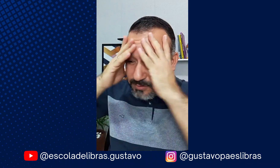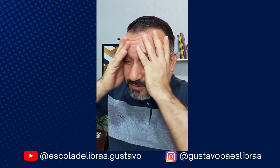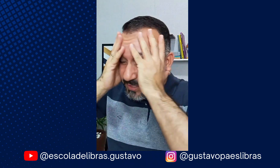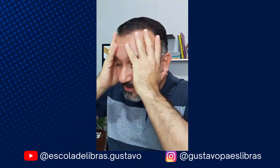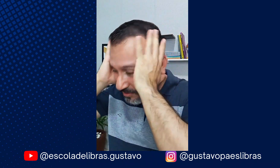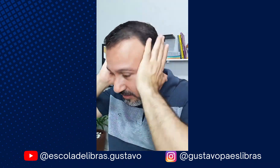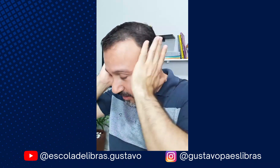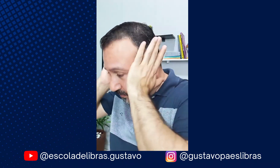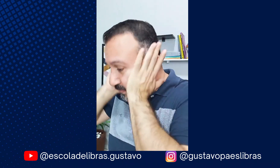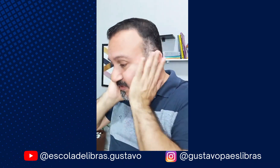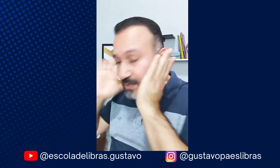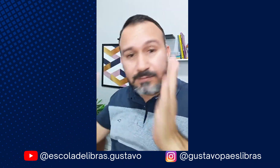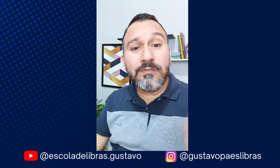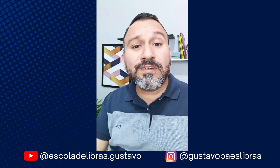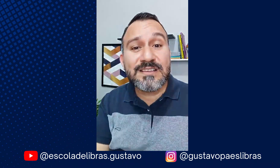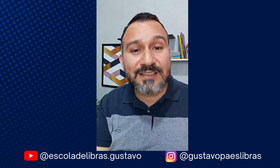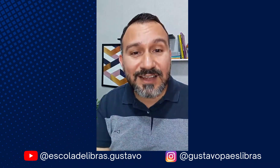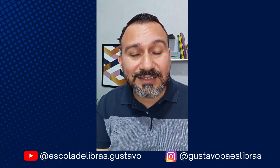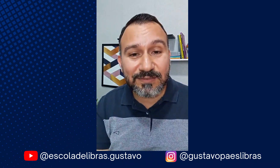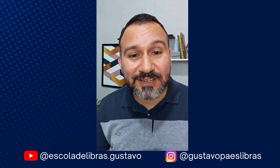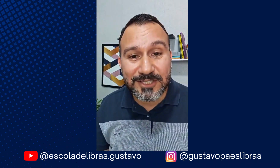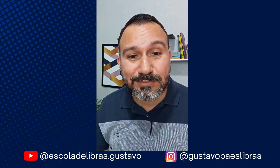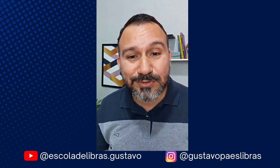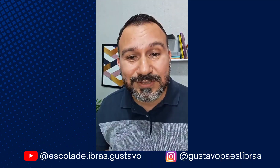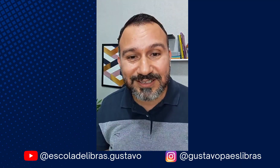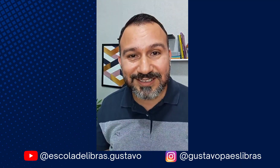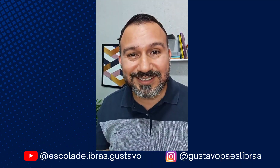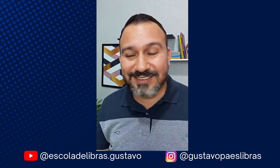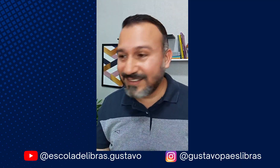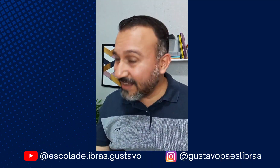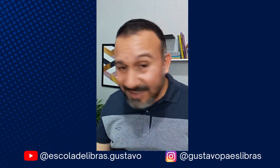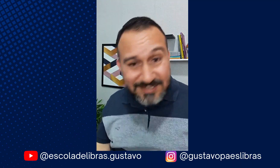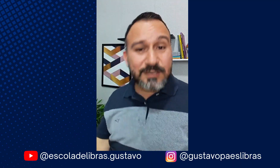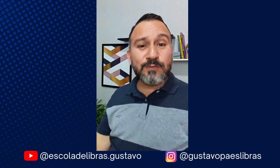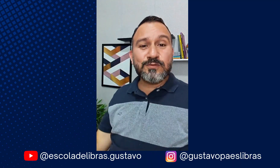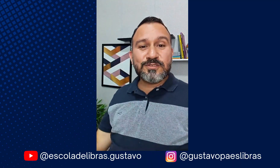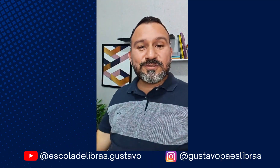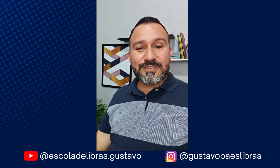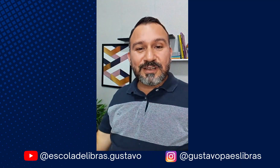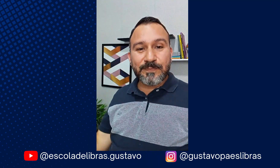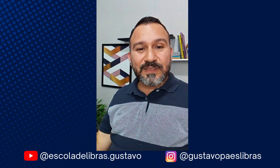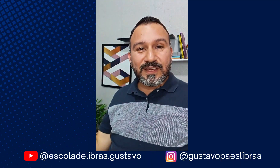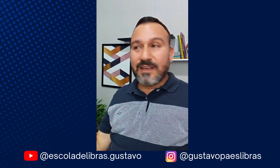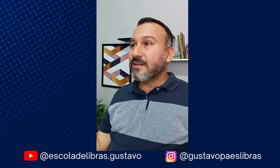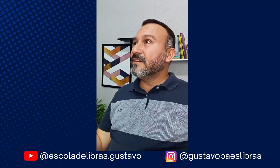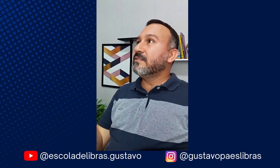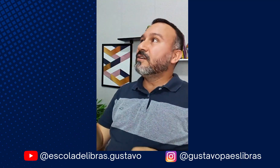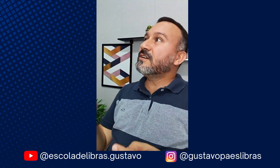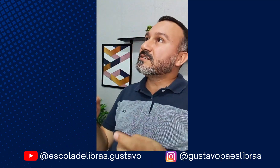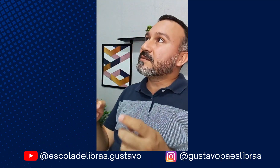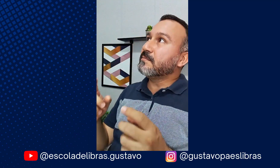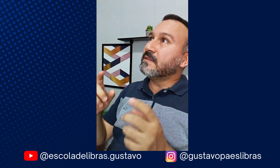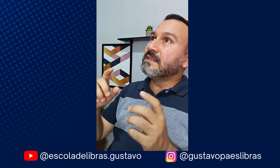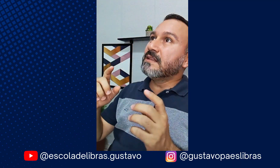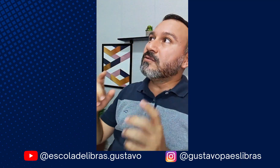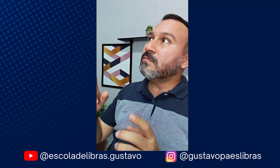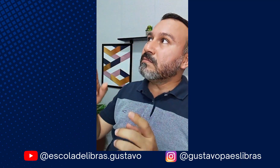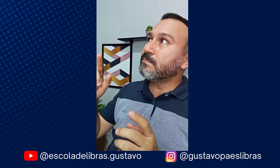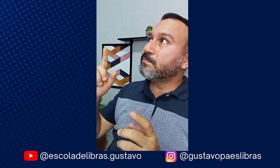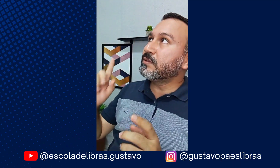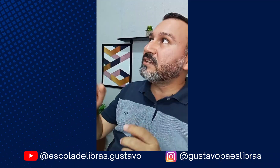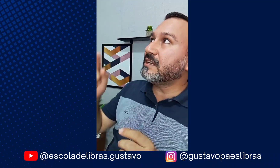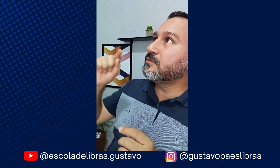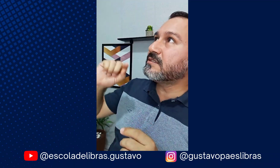Ai, meu Deus do céu, e agora o que que eu vou fazer? Não faz nada, fica de boa. É assim que funciona. Nós